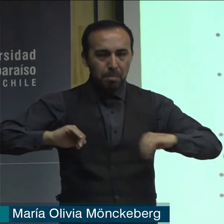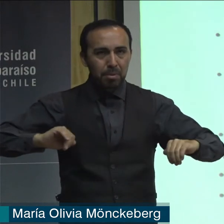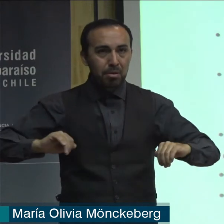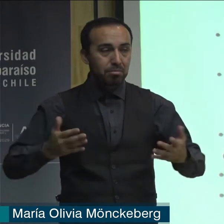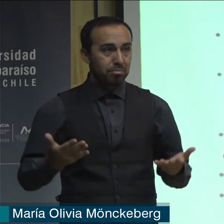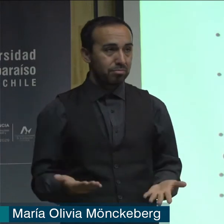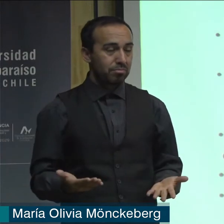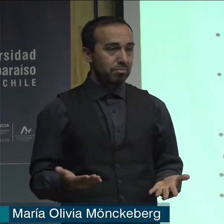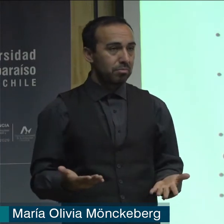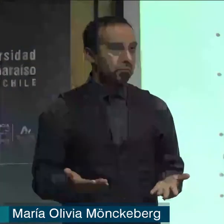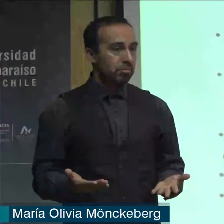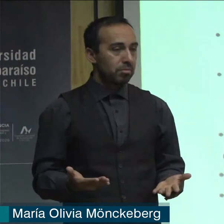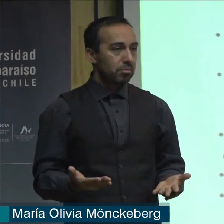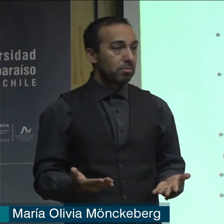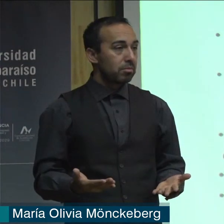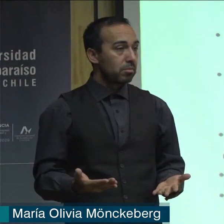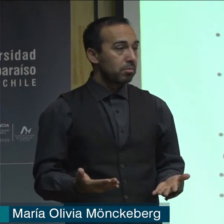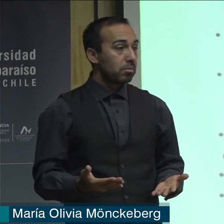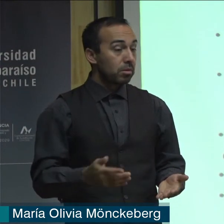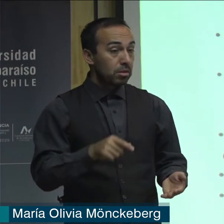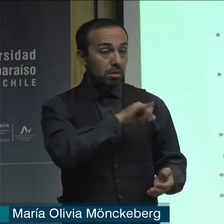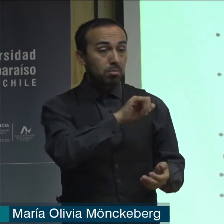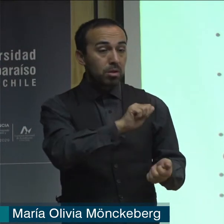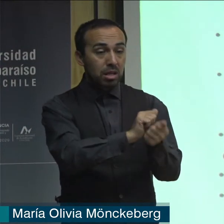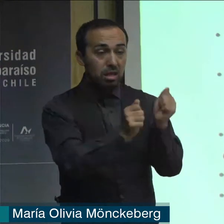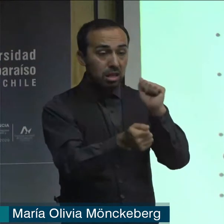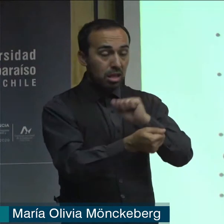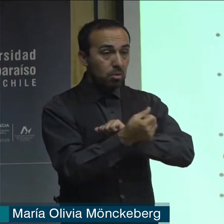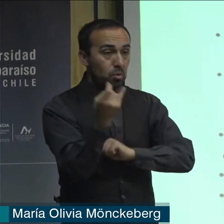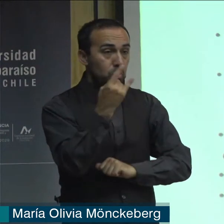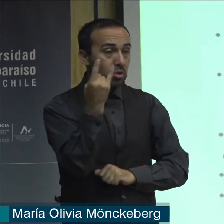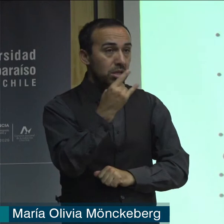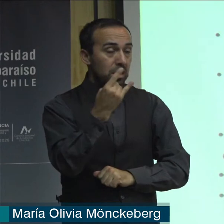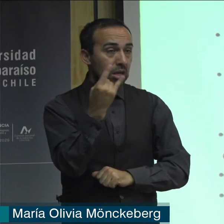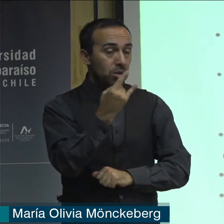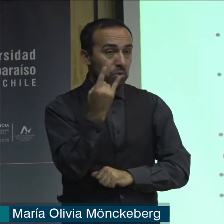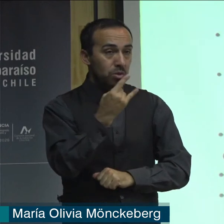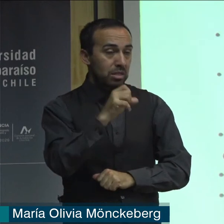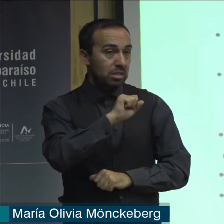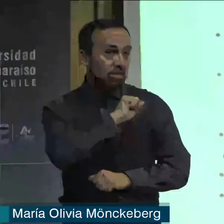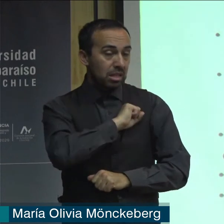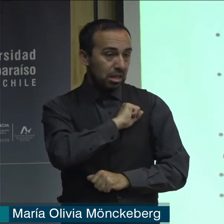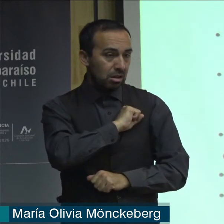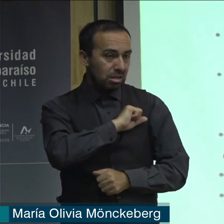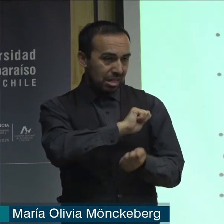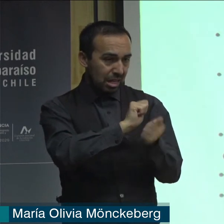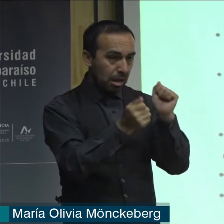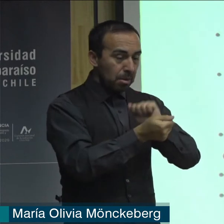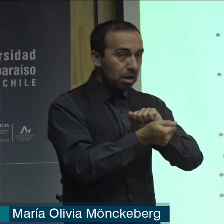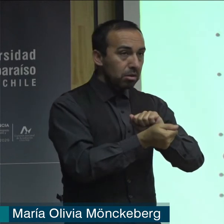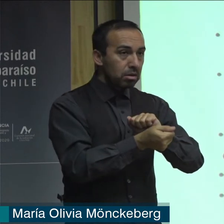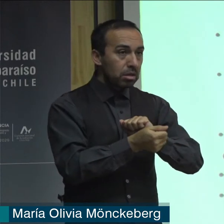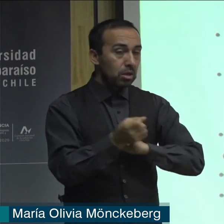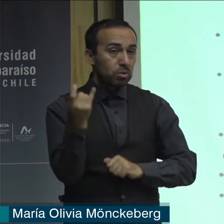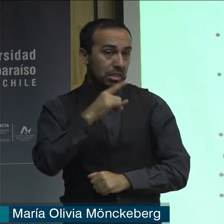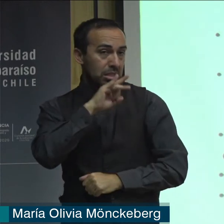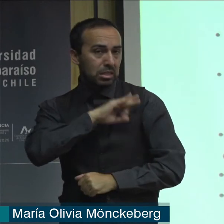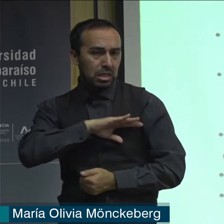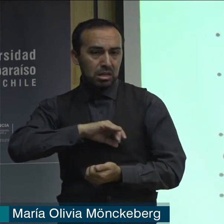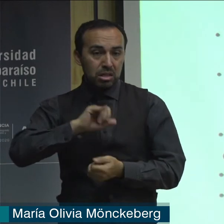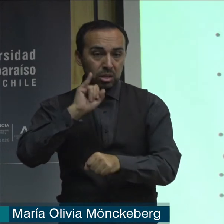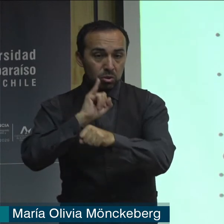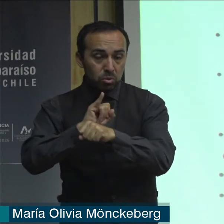y Incluso le cambian el nombre a usach a la chile le sacaron ahí tuto pedagógico y toda la sede